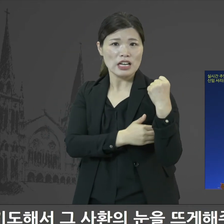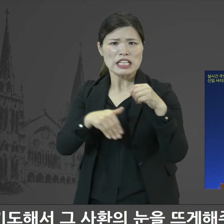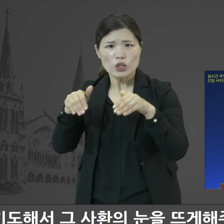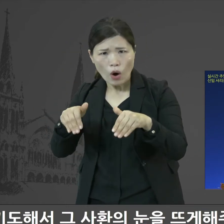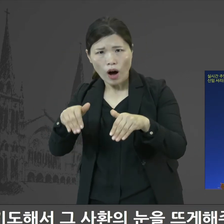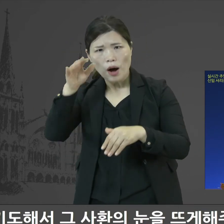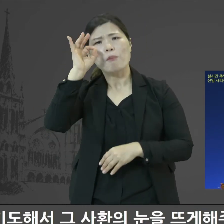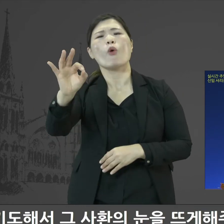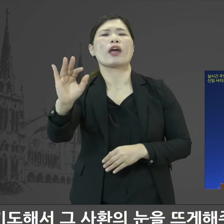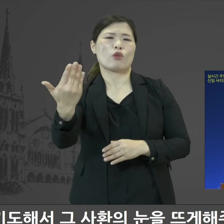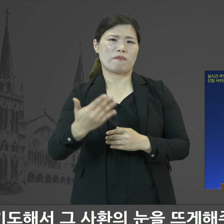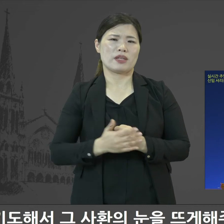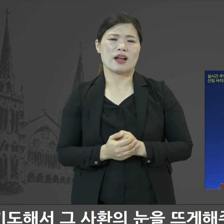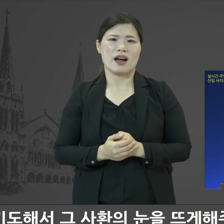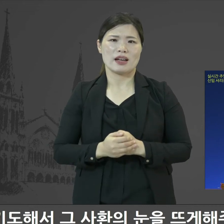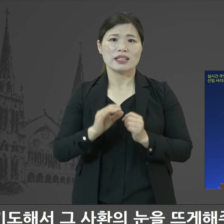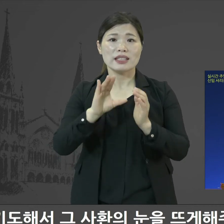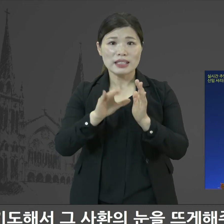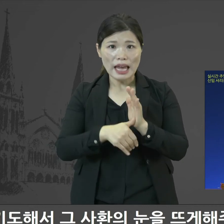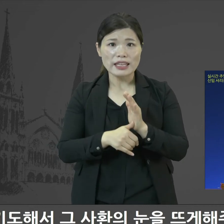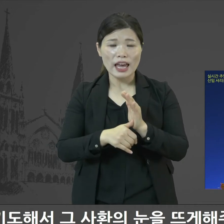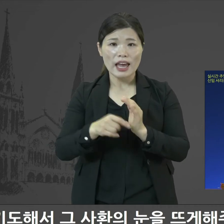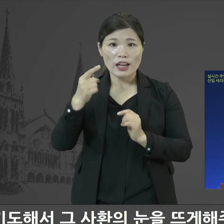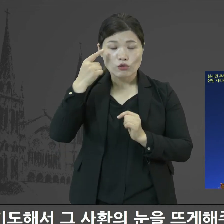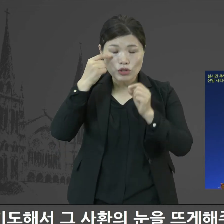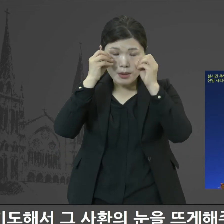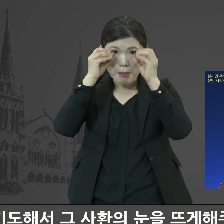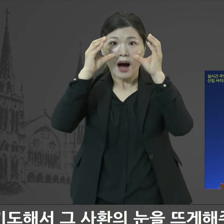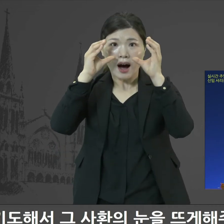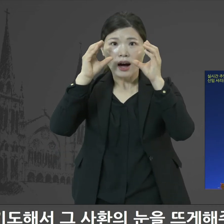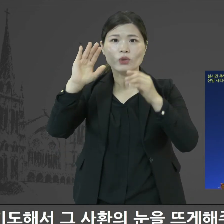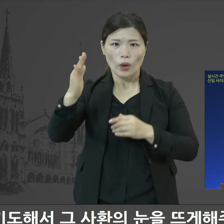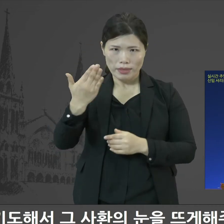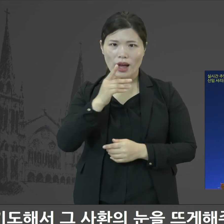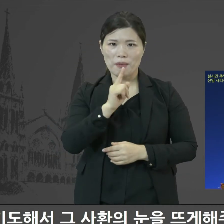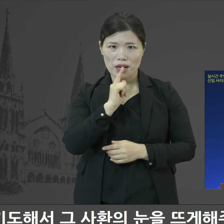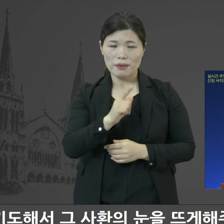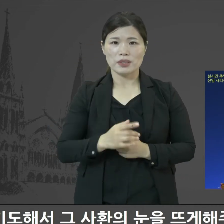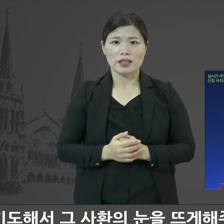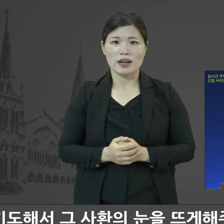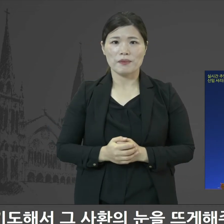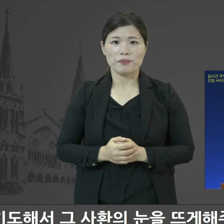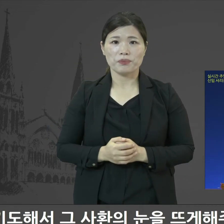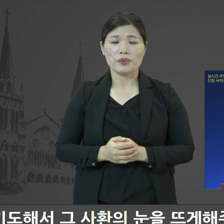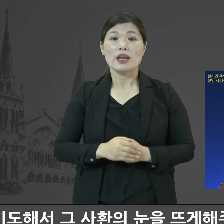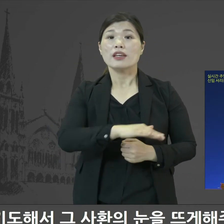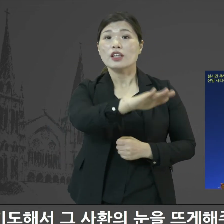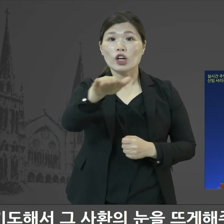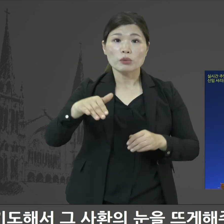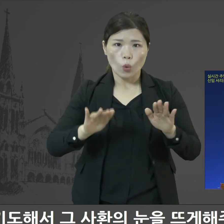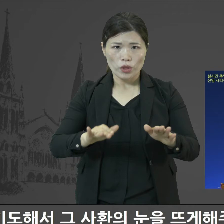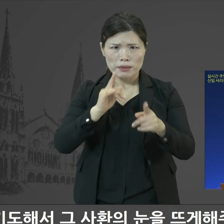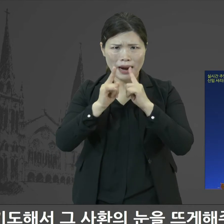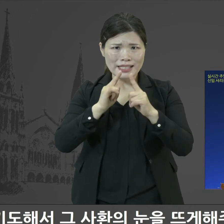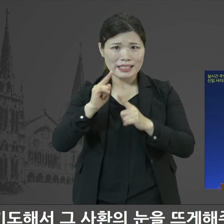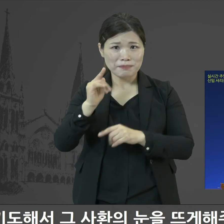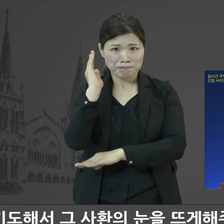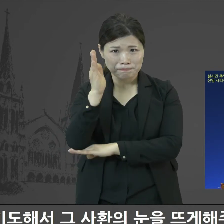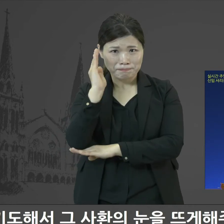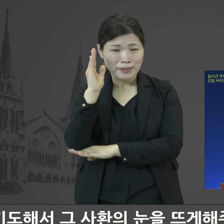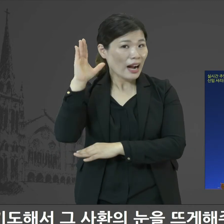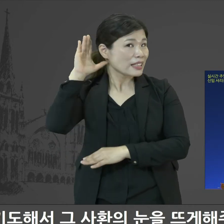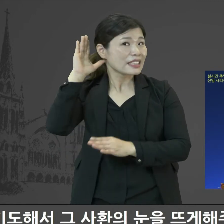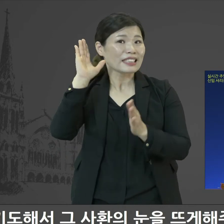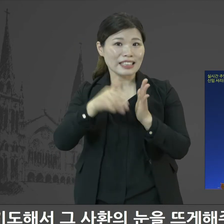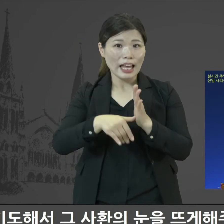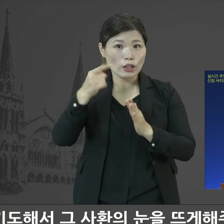것이죠. 이럴 때 우리가 눈이 띄었다 이렇게 얘기를 합니다. 그걸 축복합니다. 우리 말씀을 들을 때 우리 모든